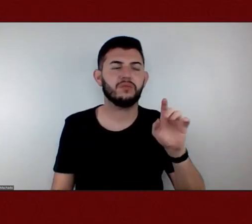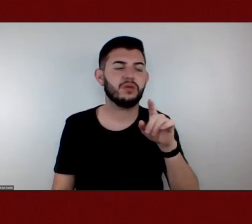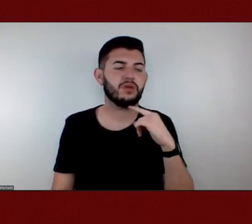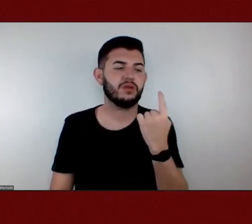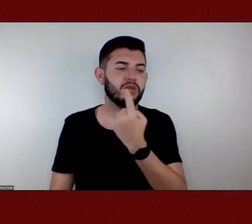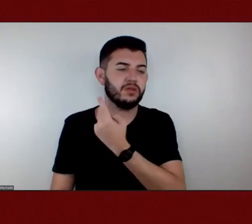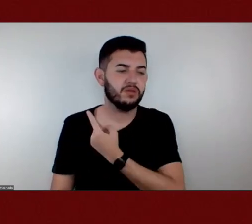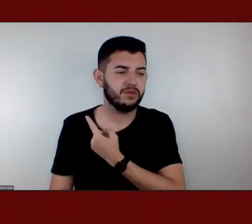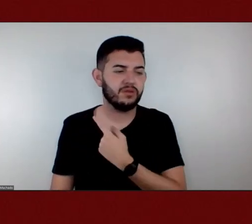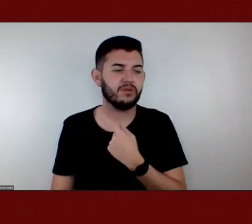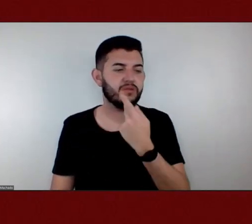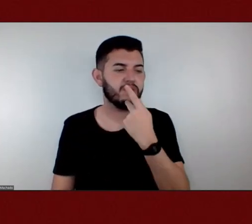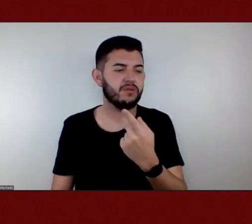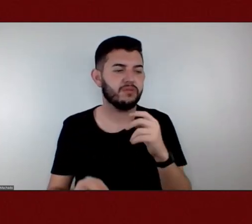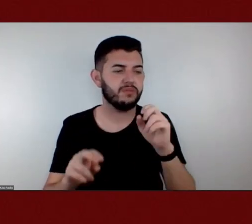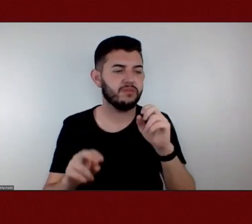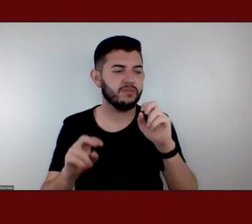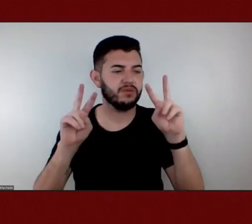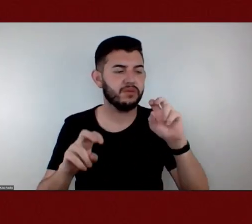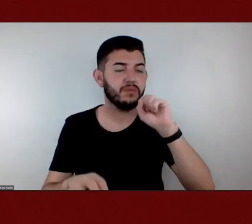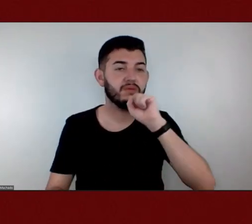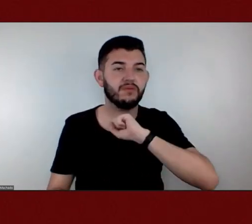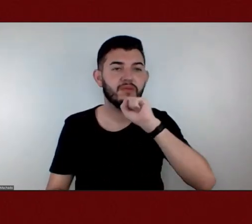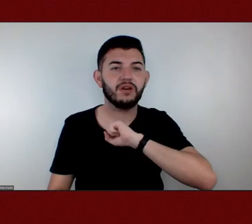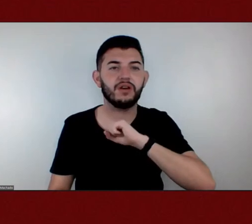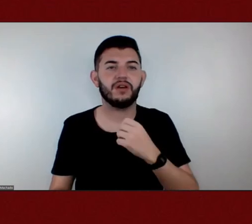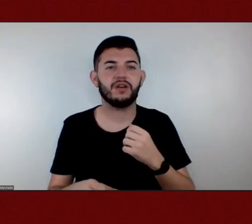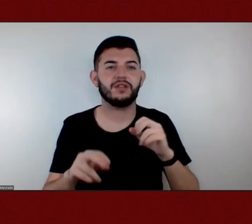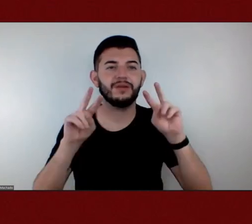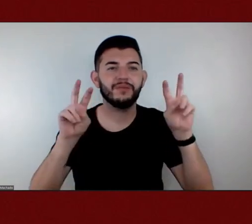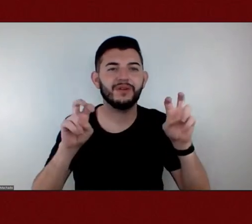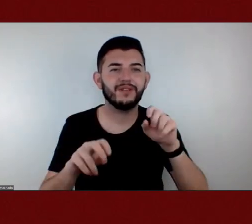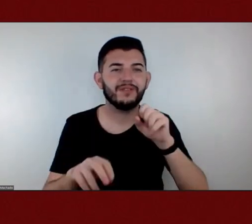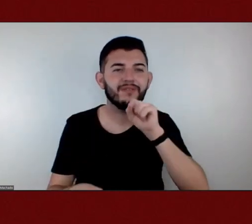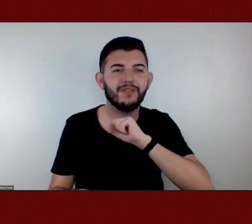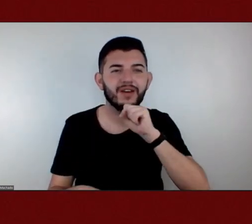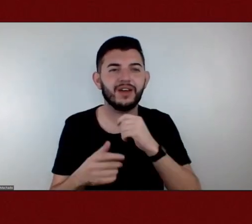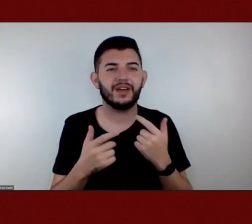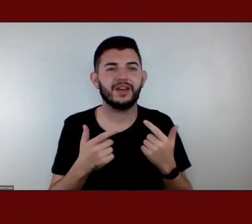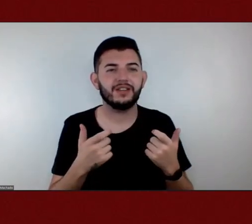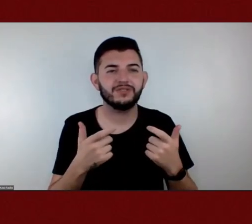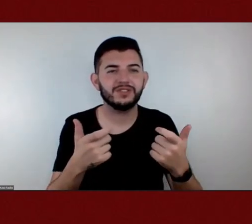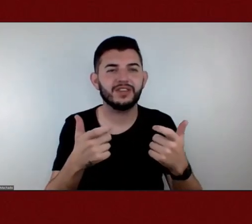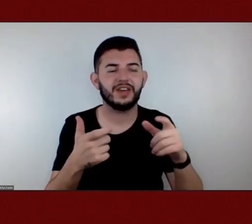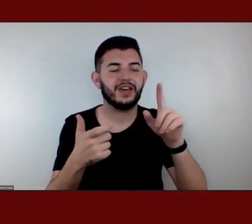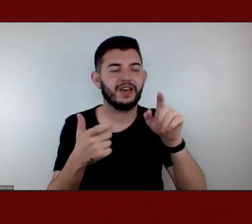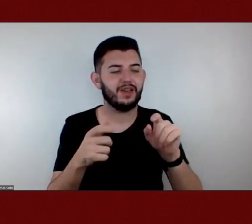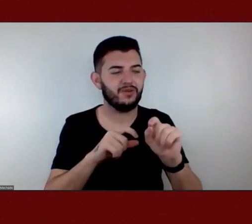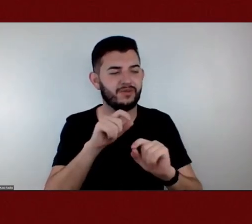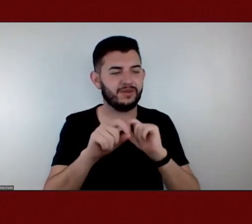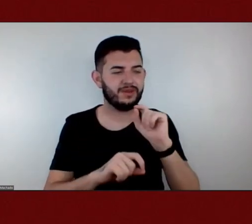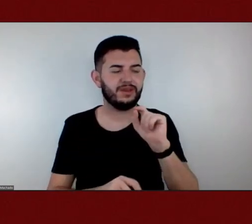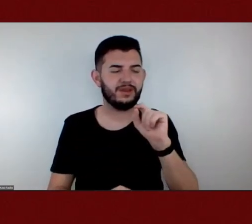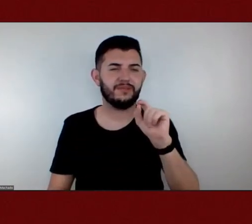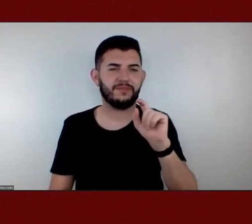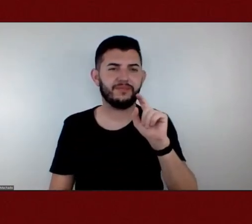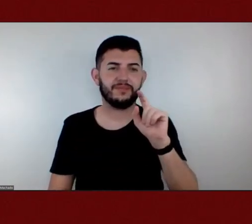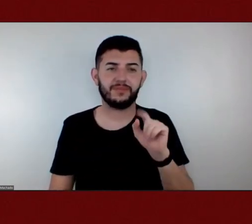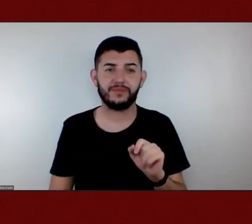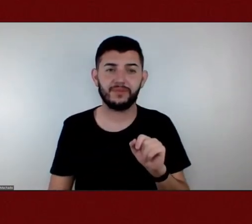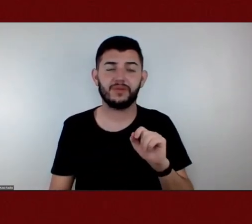guerra, para talvez diferenciar daquele que, depois da reconquista da